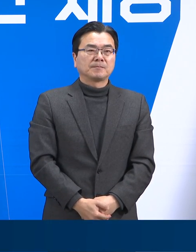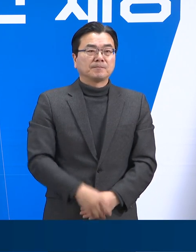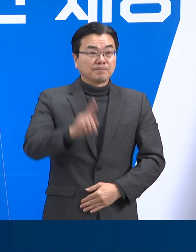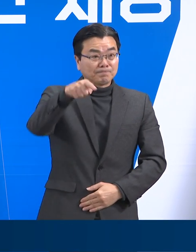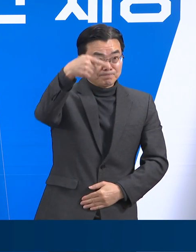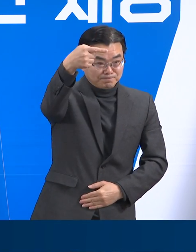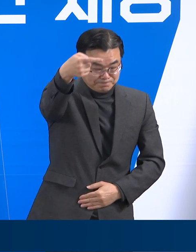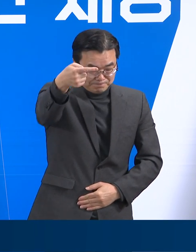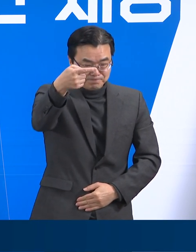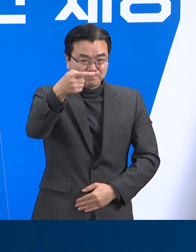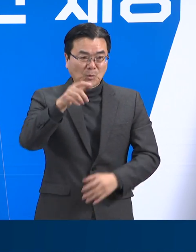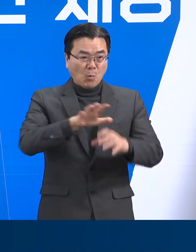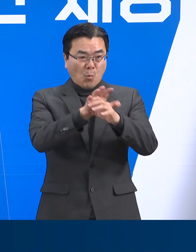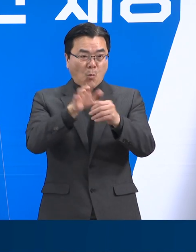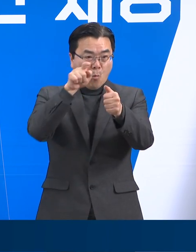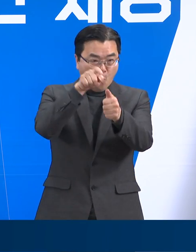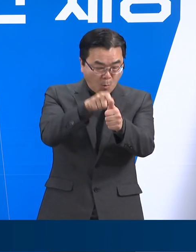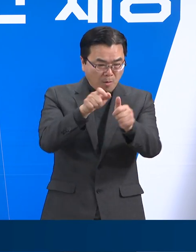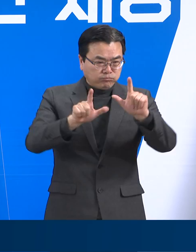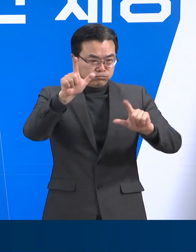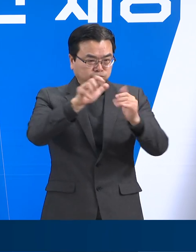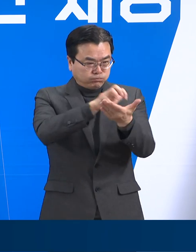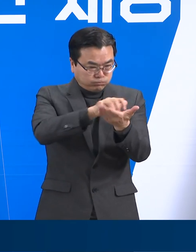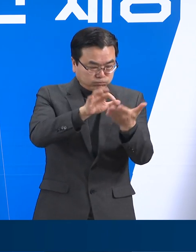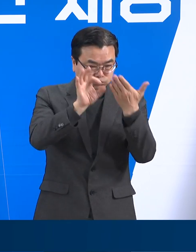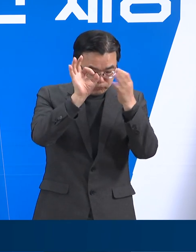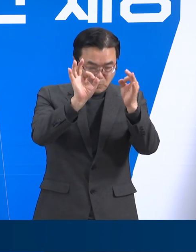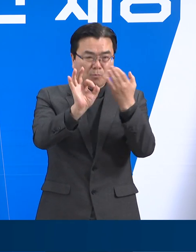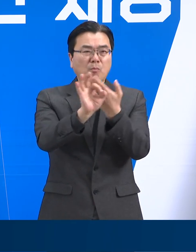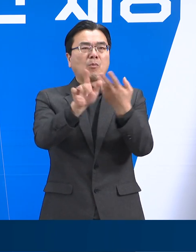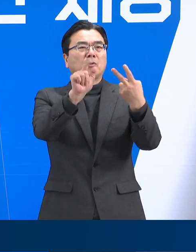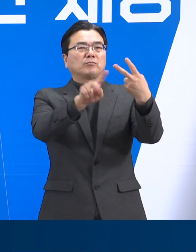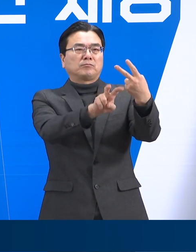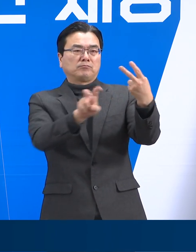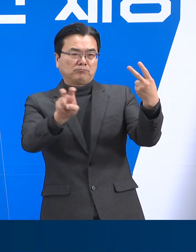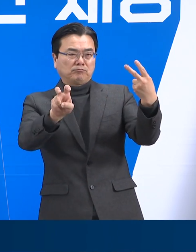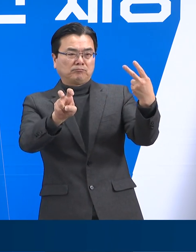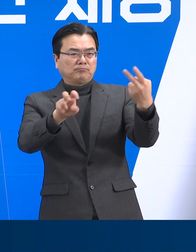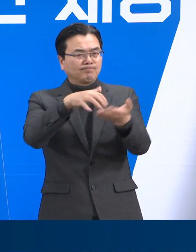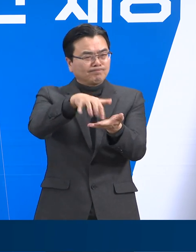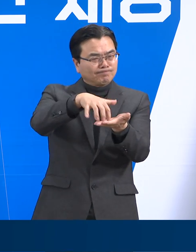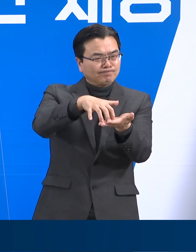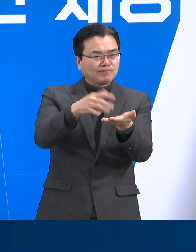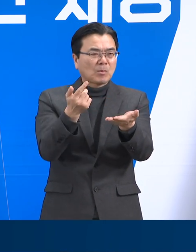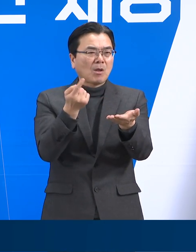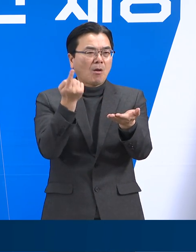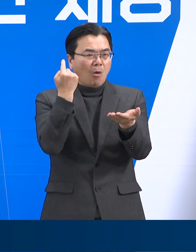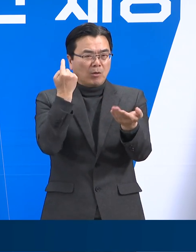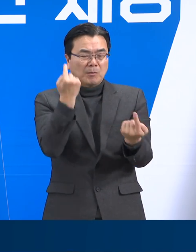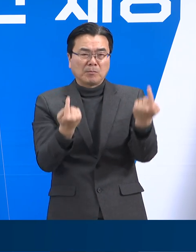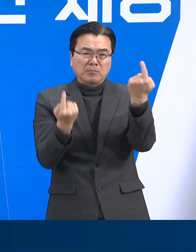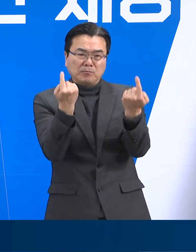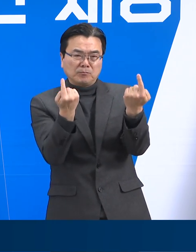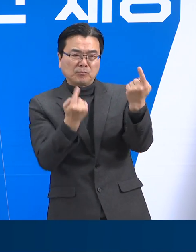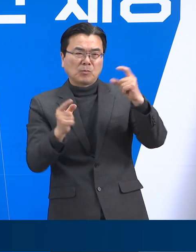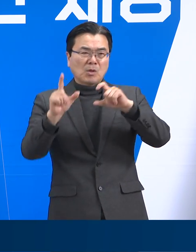다음은 경기도 확진자 발생 현황입니다. 2월 22일 0시 기준 경기도 확진자 수는 전일 오전 0시 대비